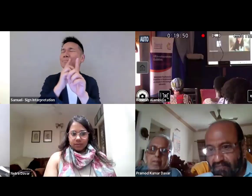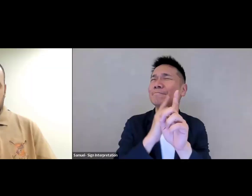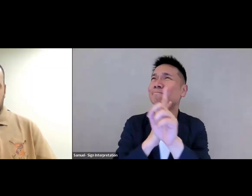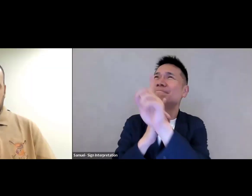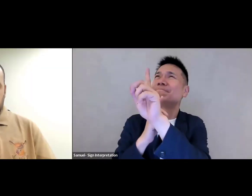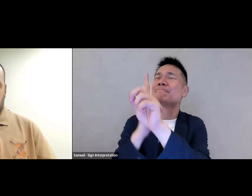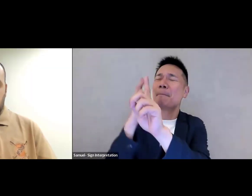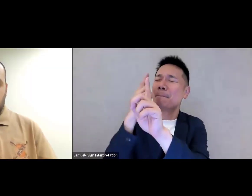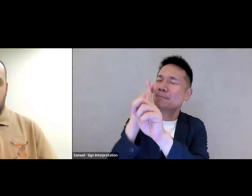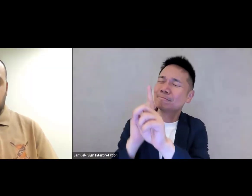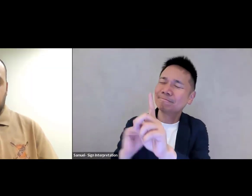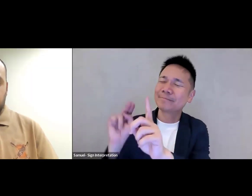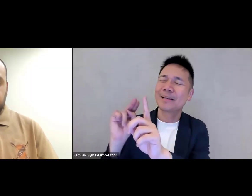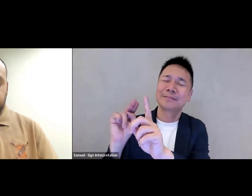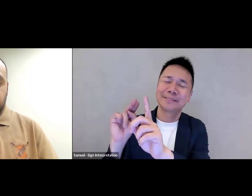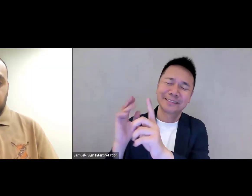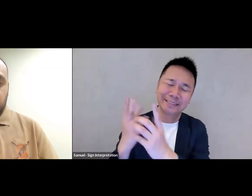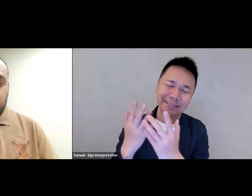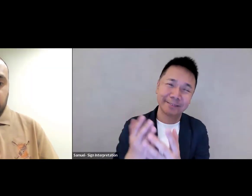谢谢各位。